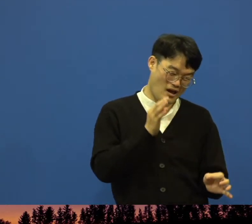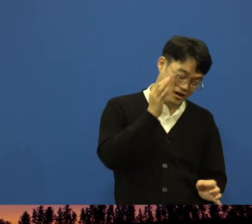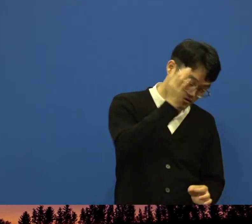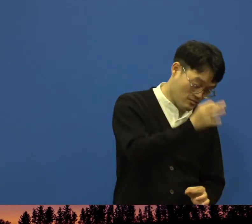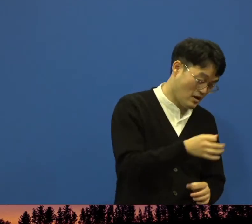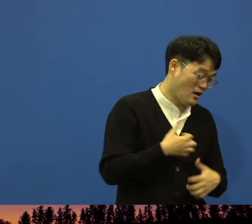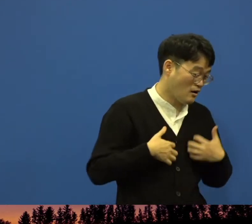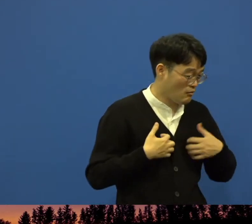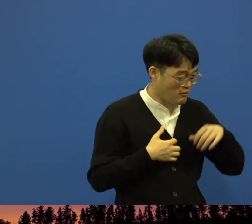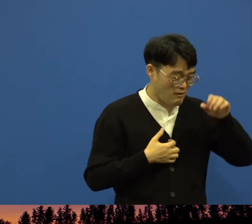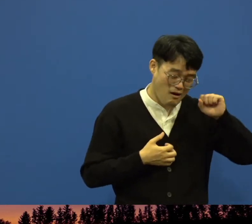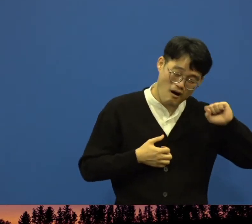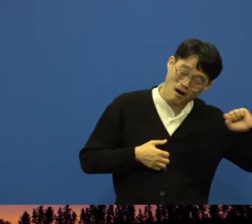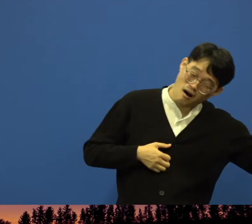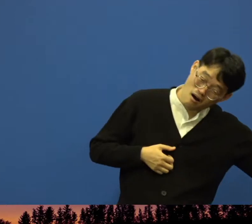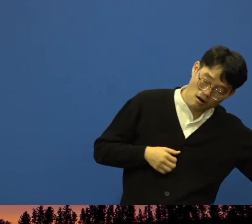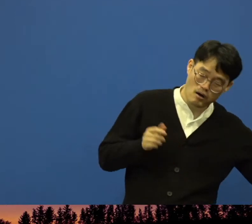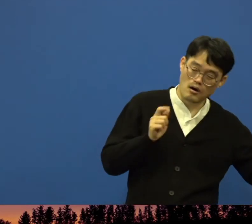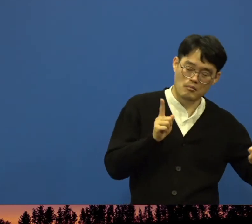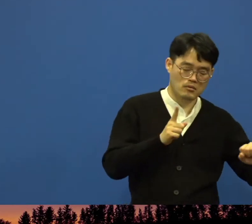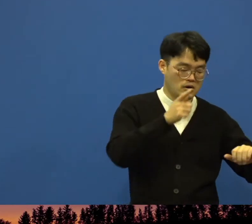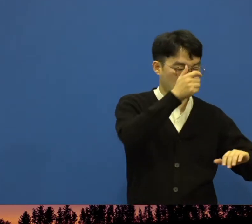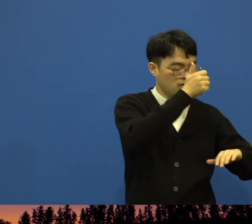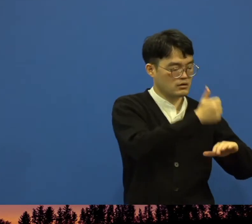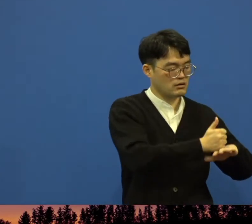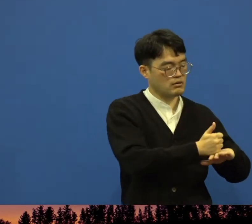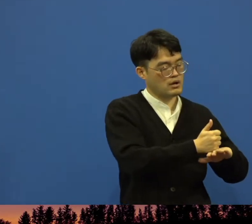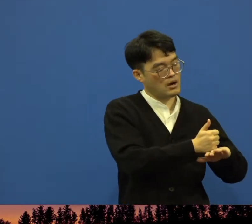알 수도 없어요. 결과는 참혹해요.